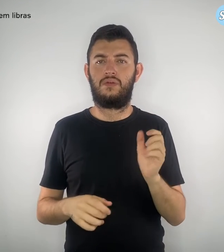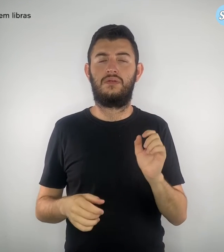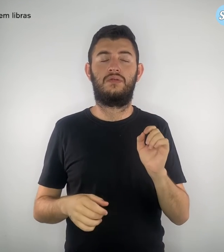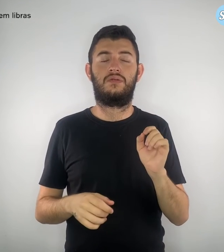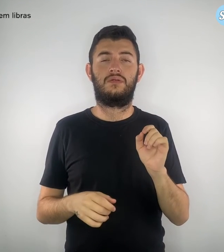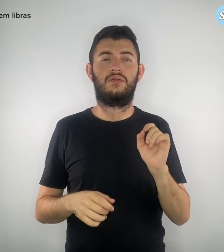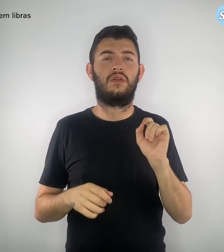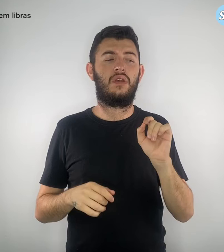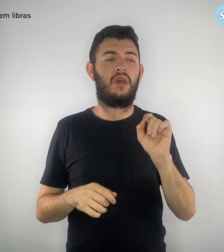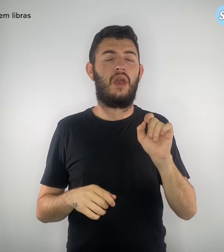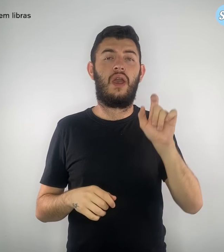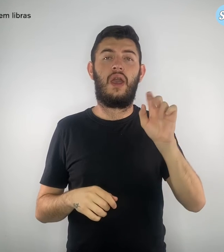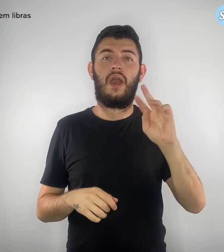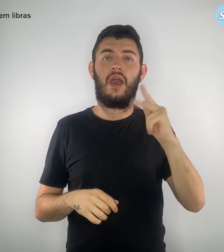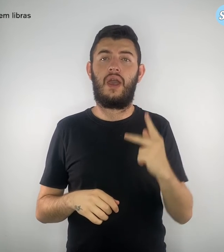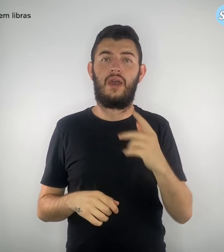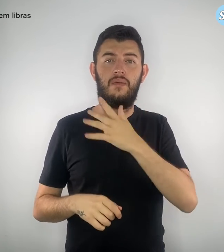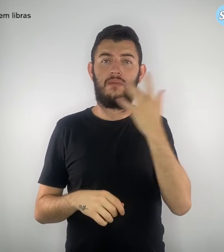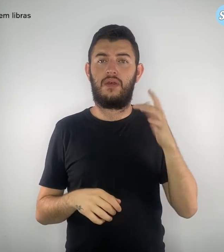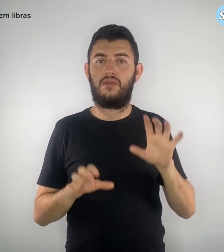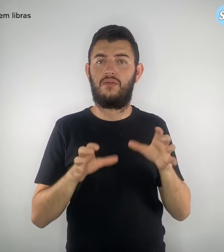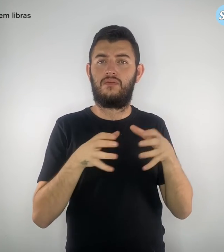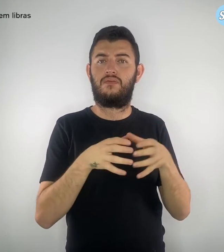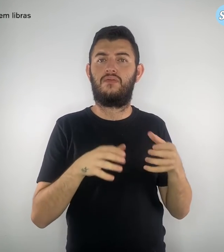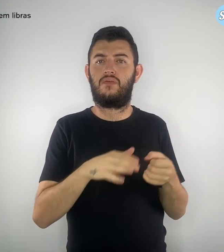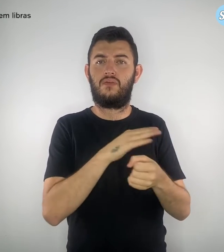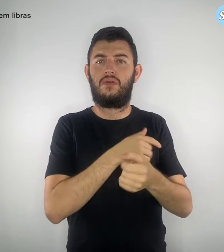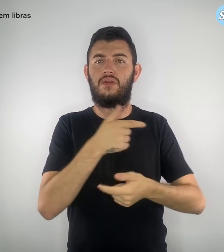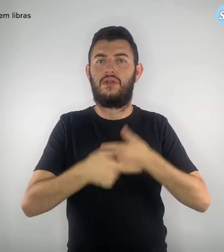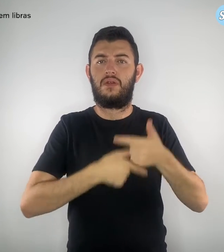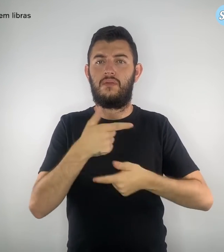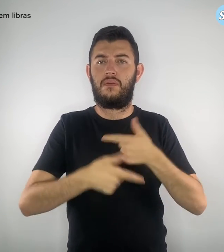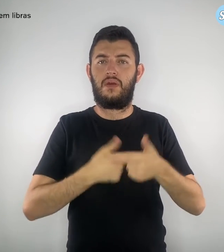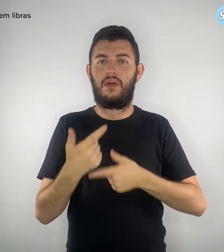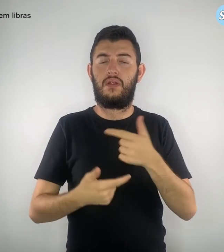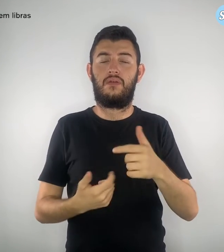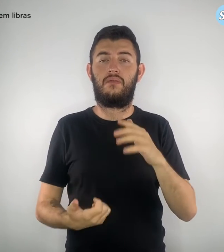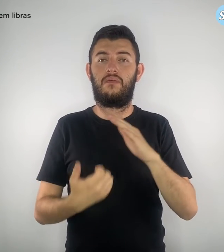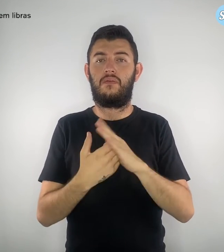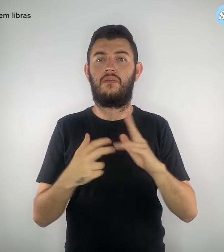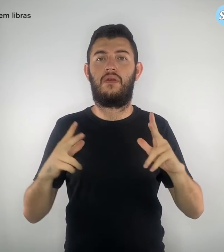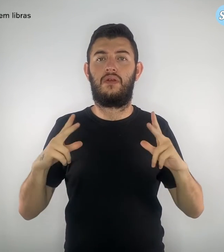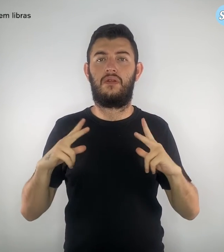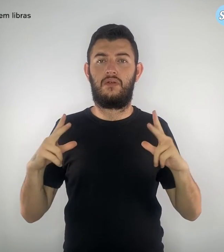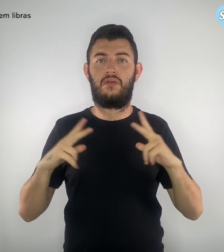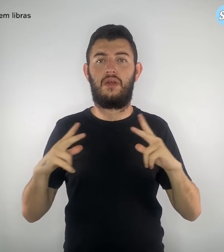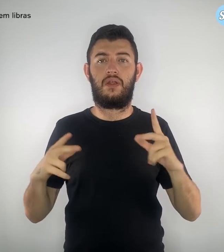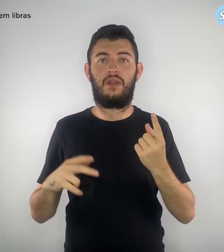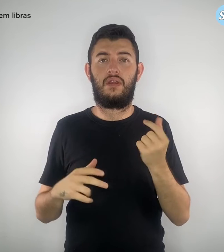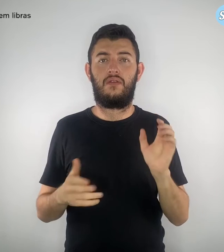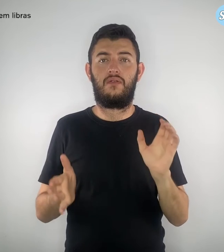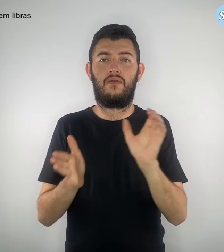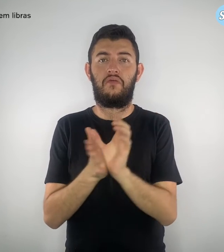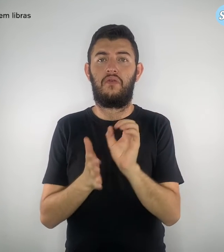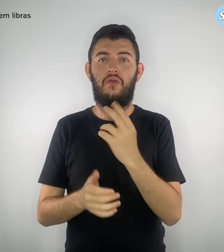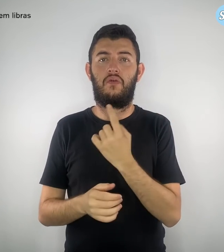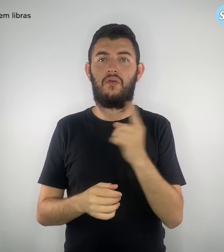de particulares, com ou sem contrapartida financeira. Trata-se de uma reforma